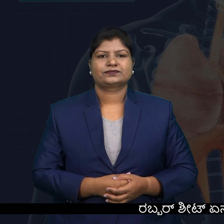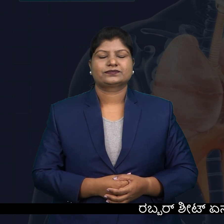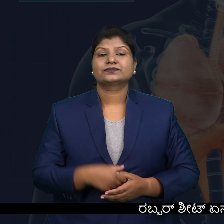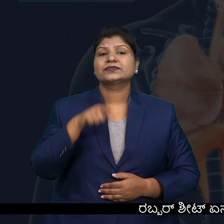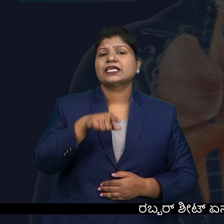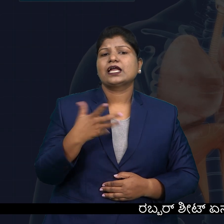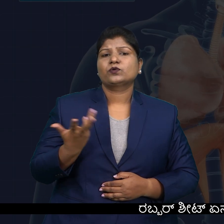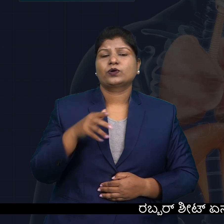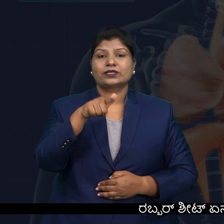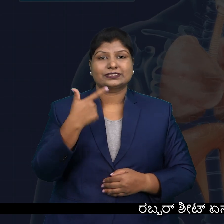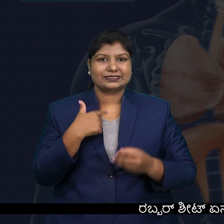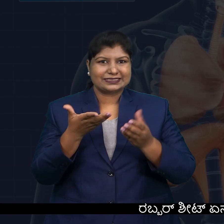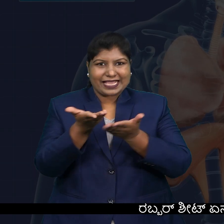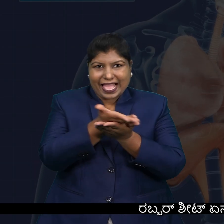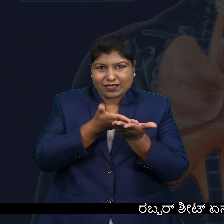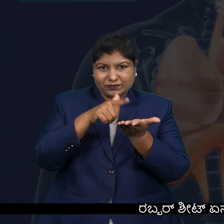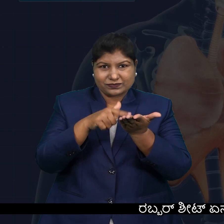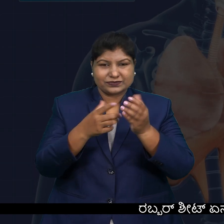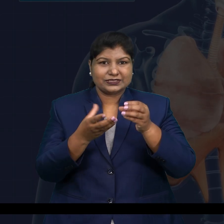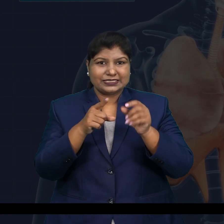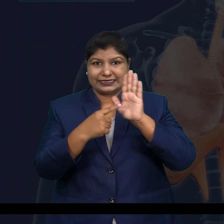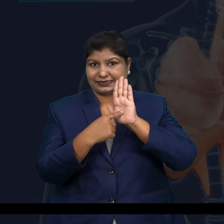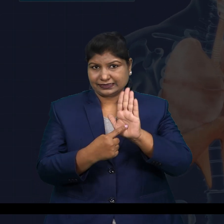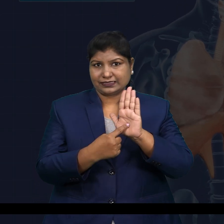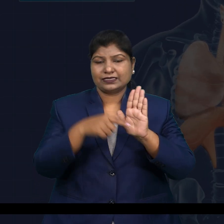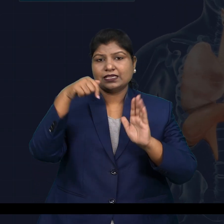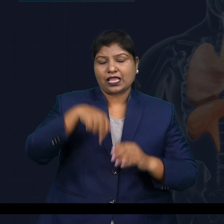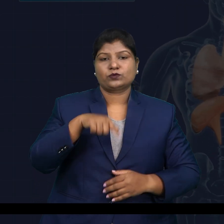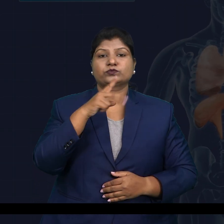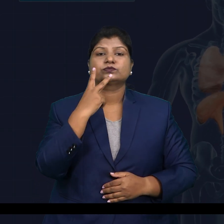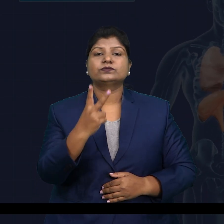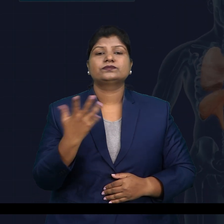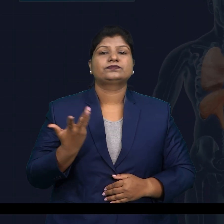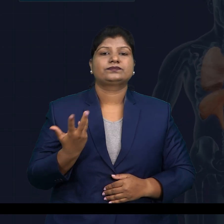ರಬ್ಬರ್ ಶೀಟ್ ಏನನ್ನು ಪ್ರತಿನಿಧಿಸುತ್ತದೆ? ಈಗ